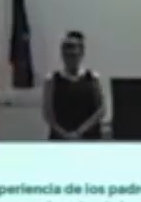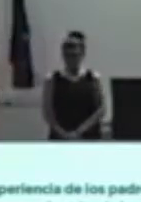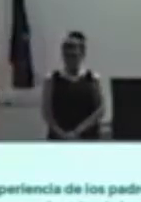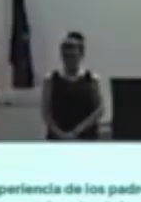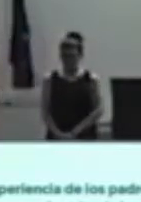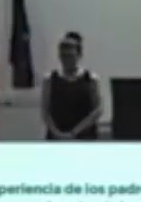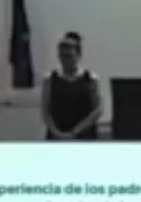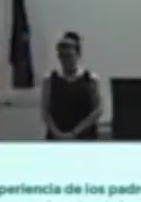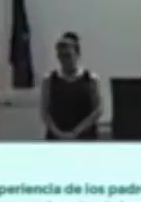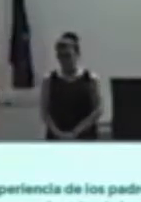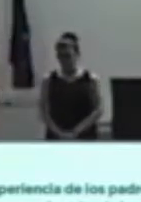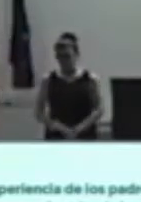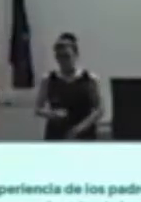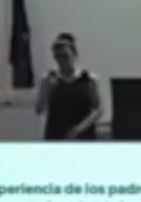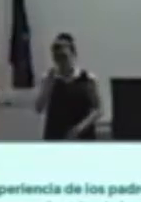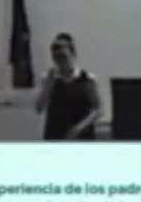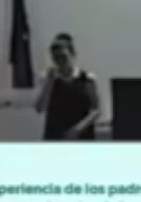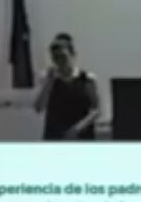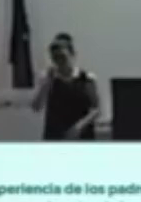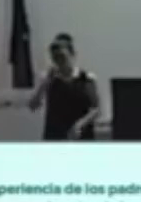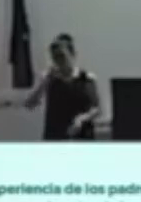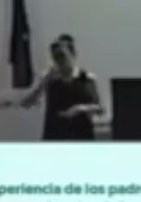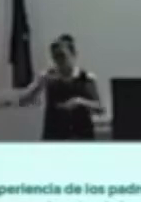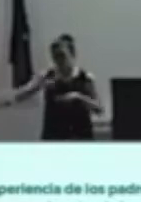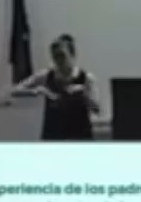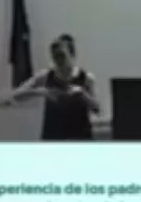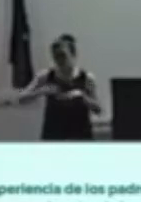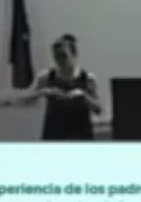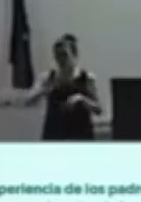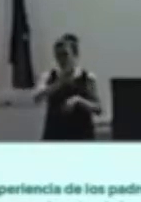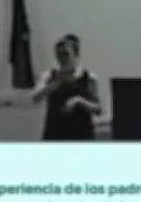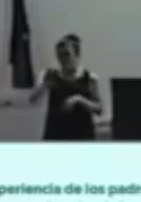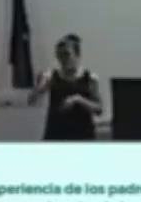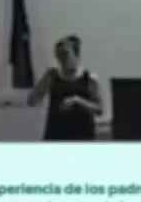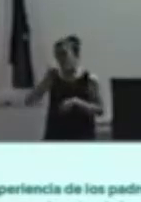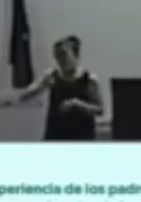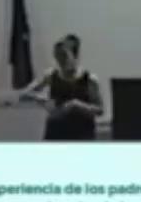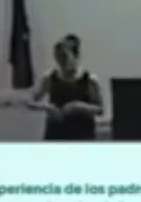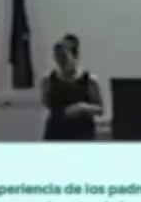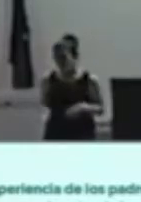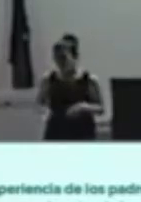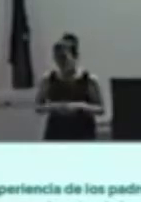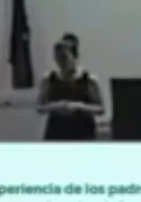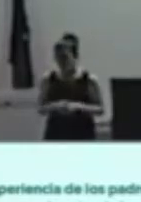A ver, todo dependerá de a quién se lo preguntemos. Quiero decir,